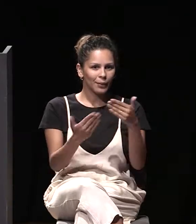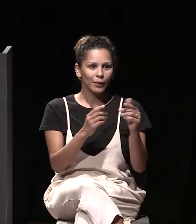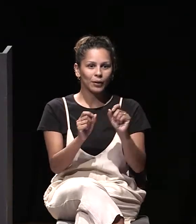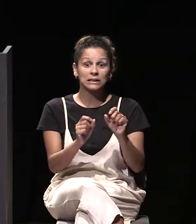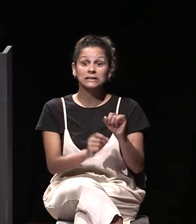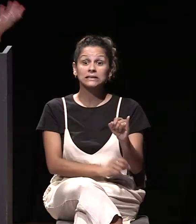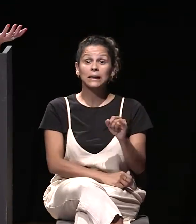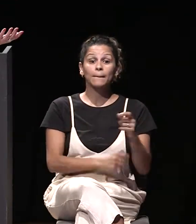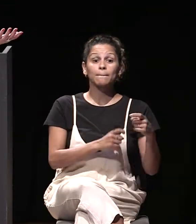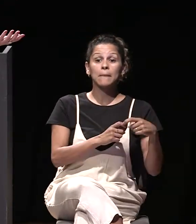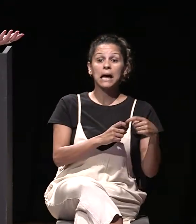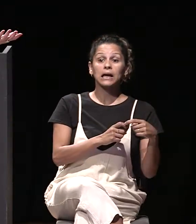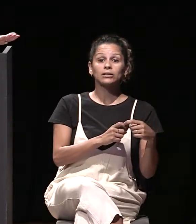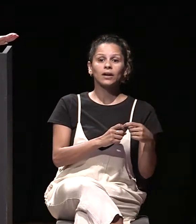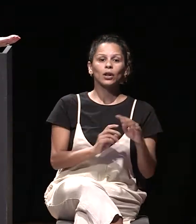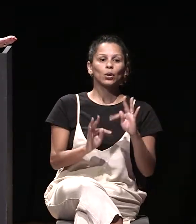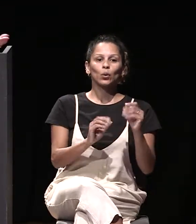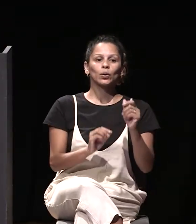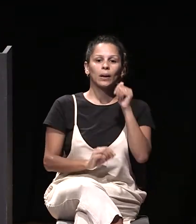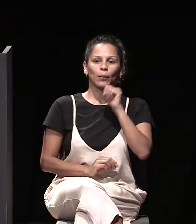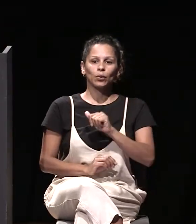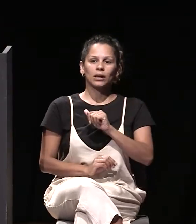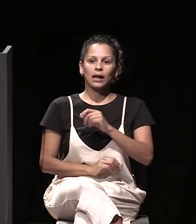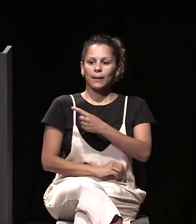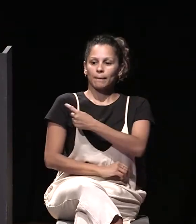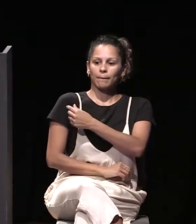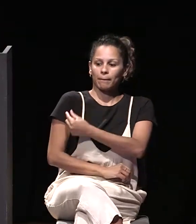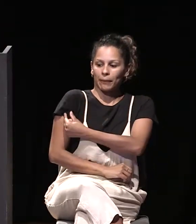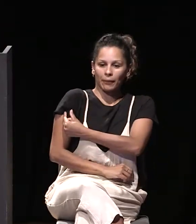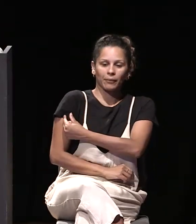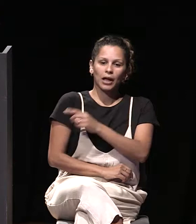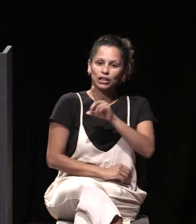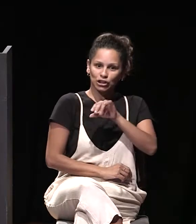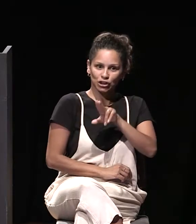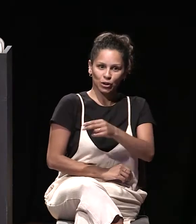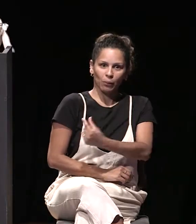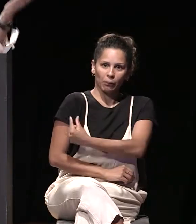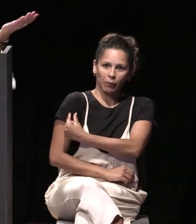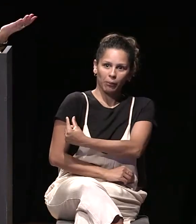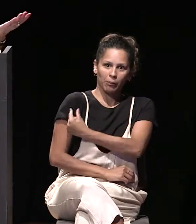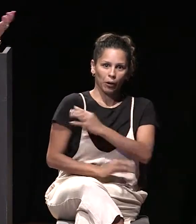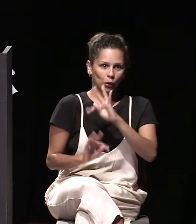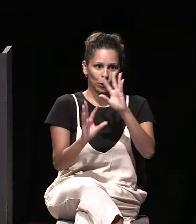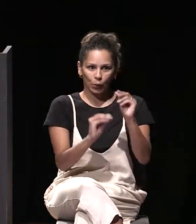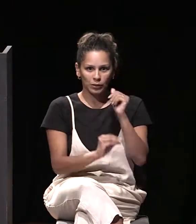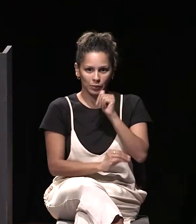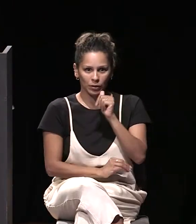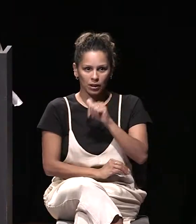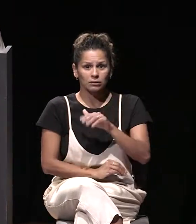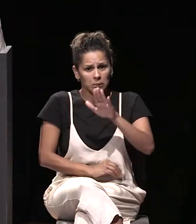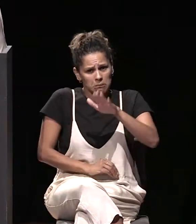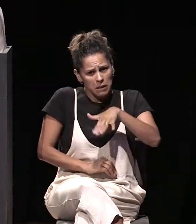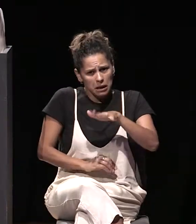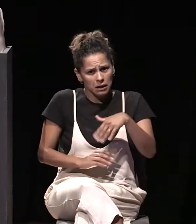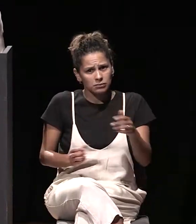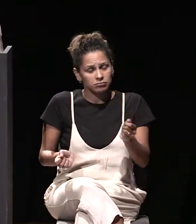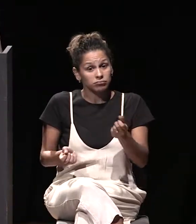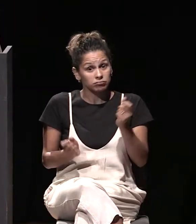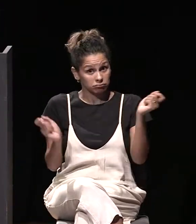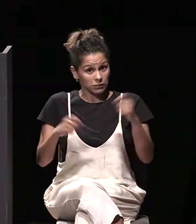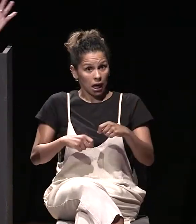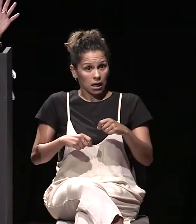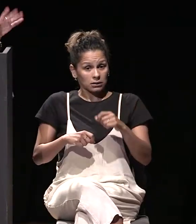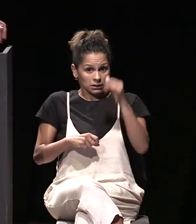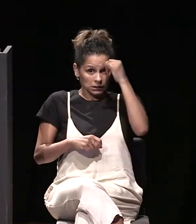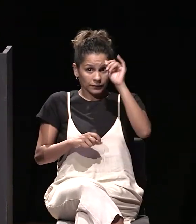colocar DIU, ninguém vai oferecer um DIU, embora o DIU é muito barato, eficiente e dura 10 anos.